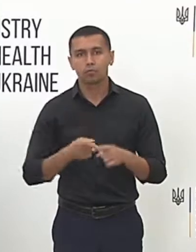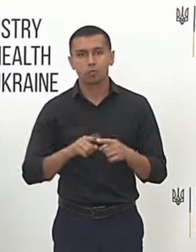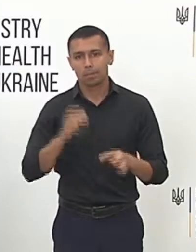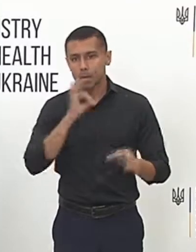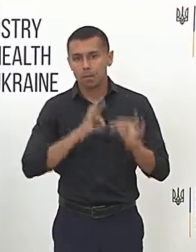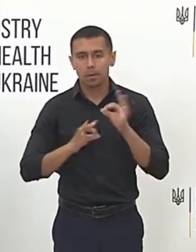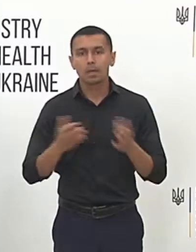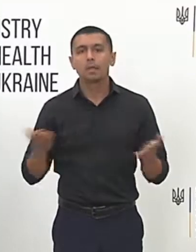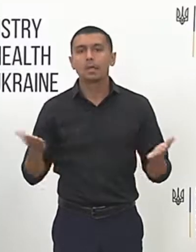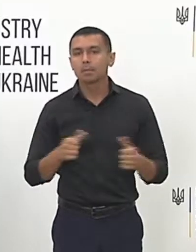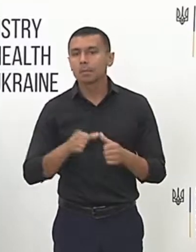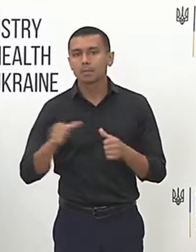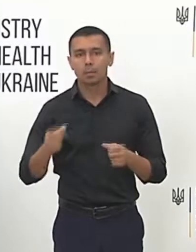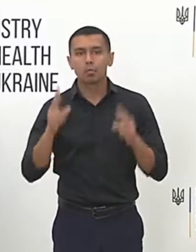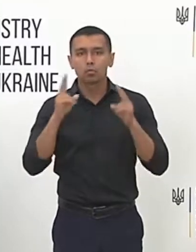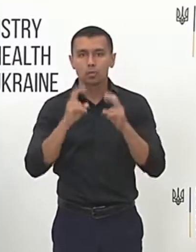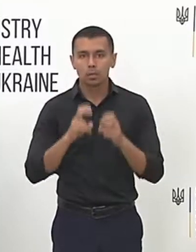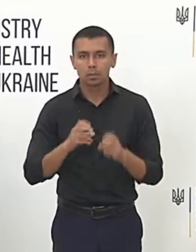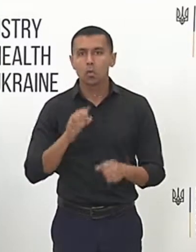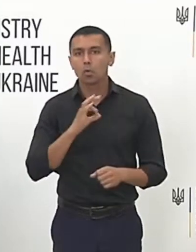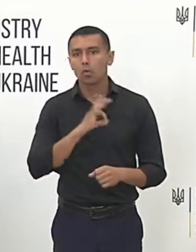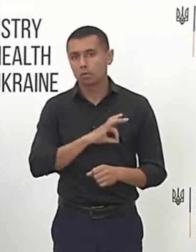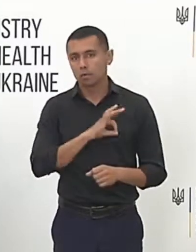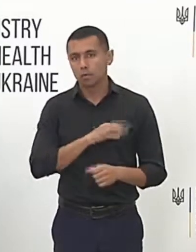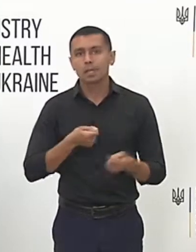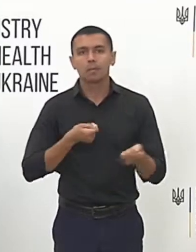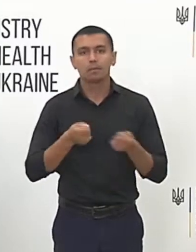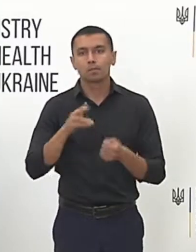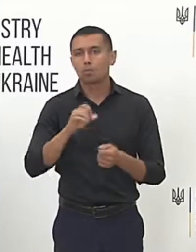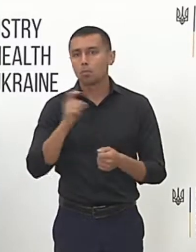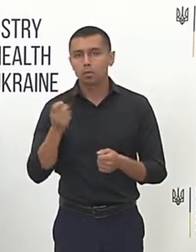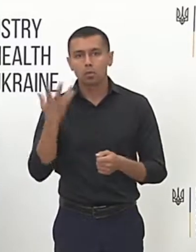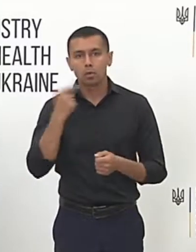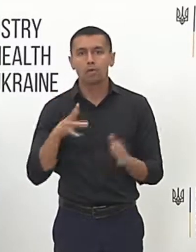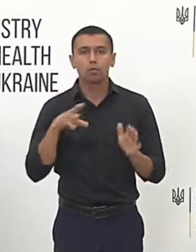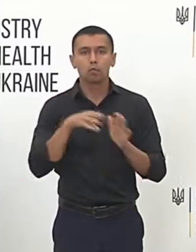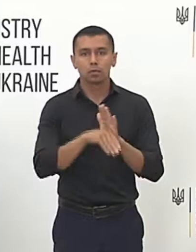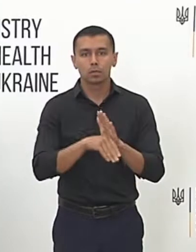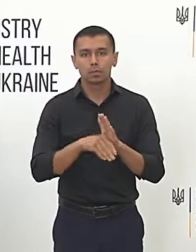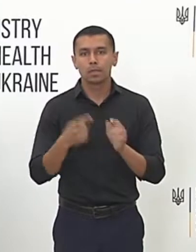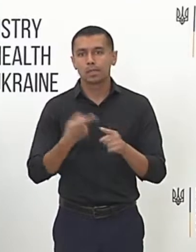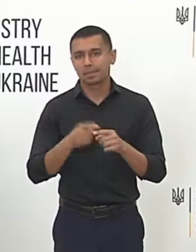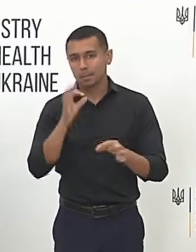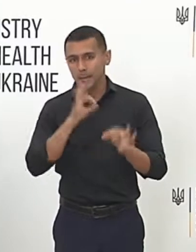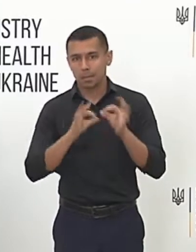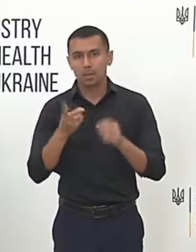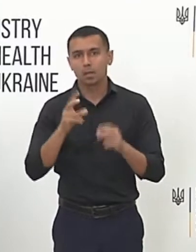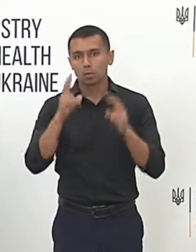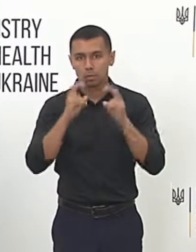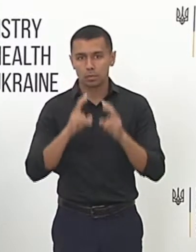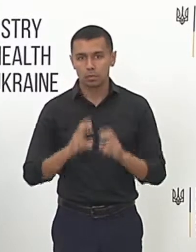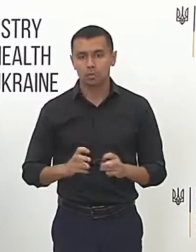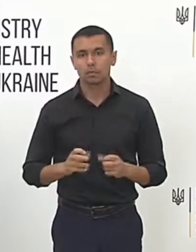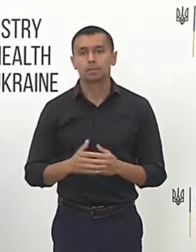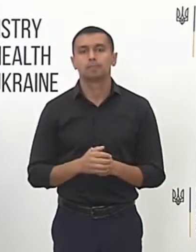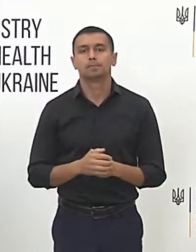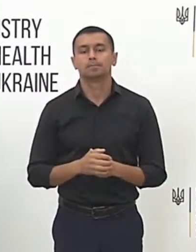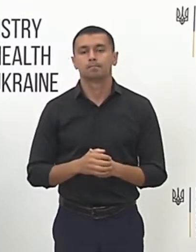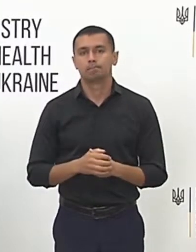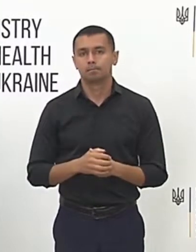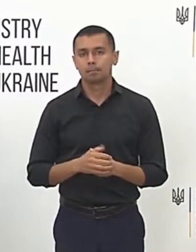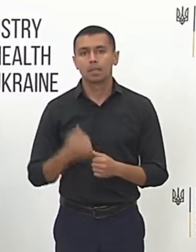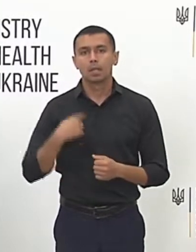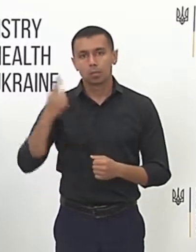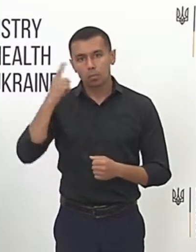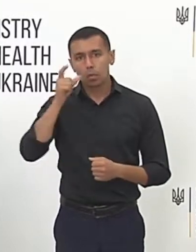препарату? Якими саме дослідженнями користувалося керівництво МОЗ, коли включало препарати для дослідження?